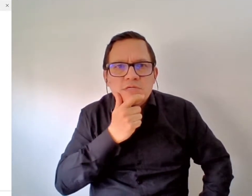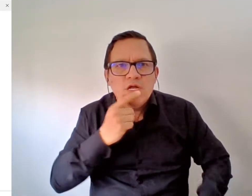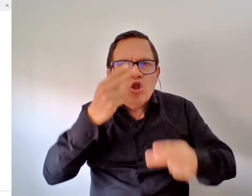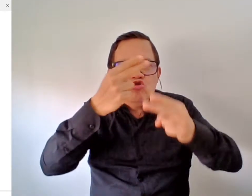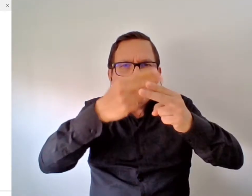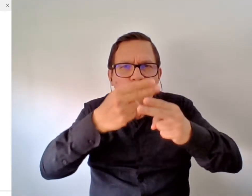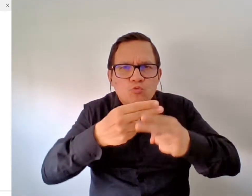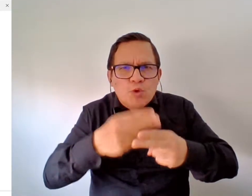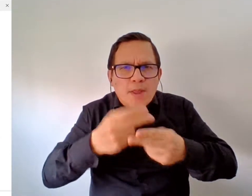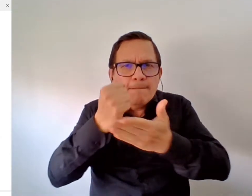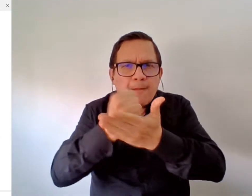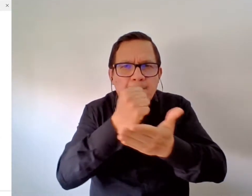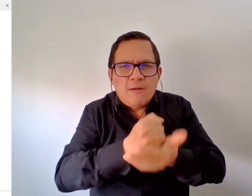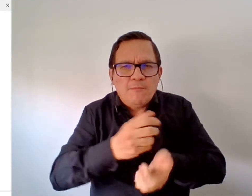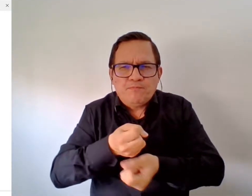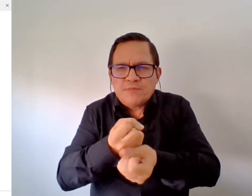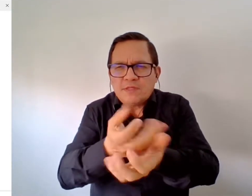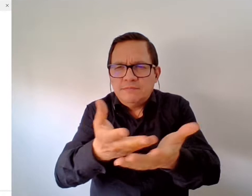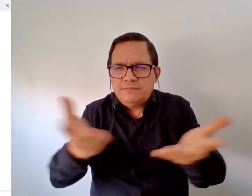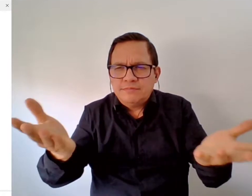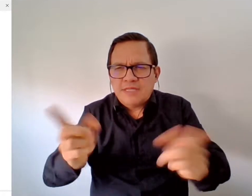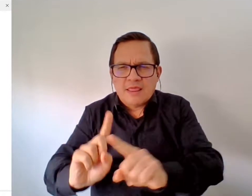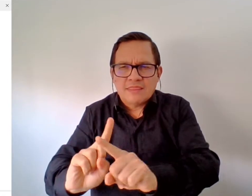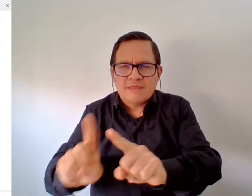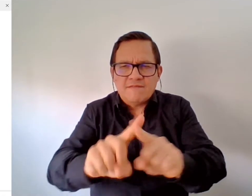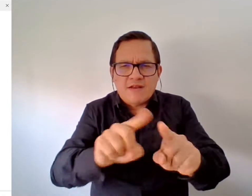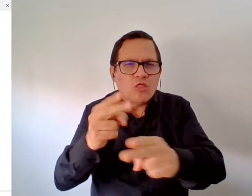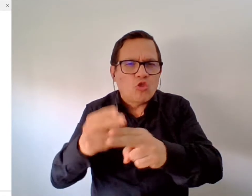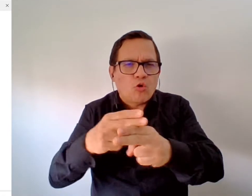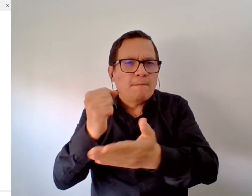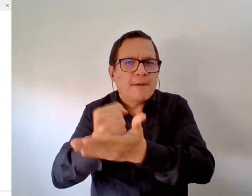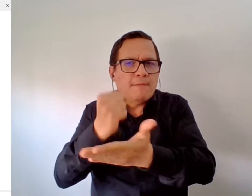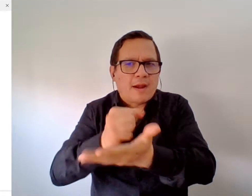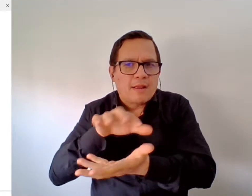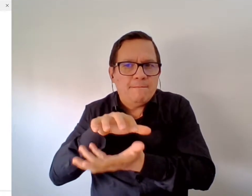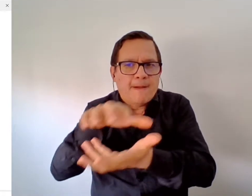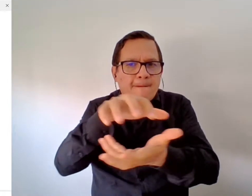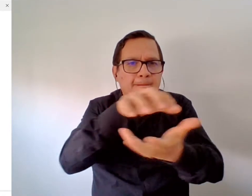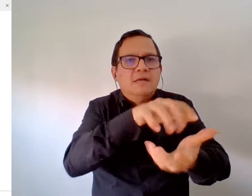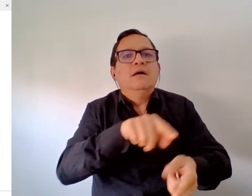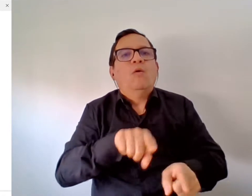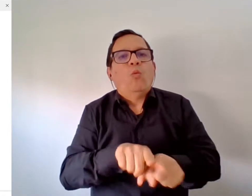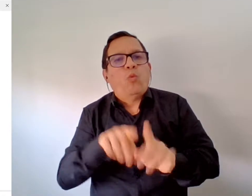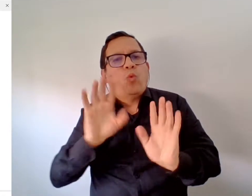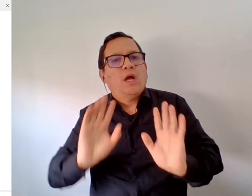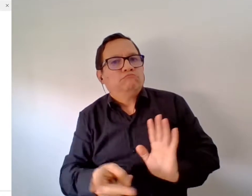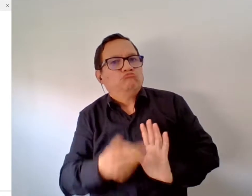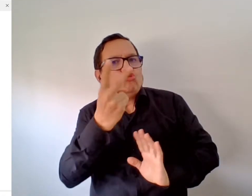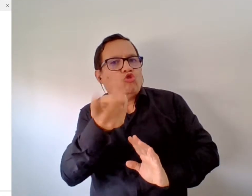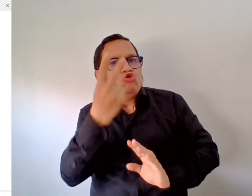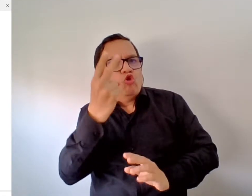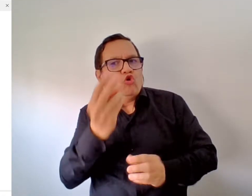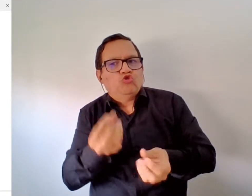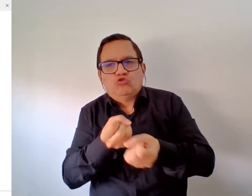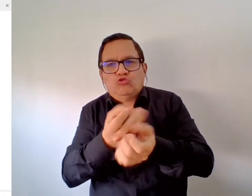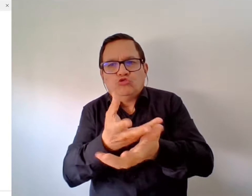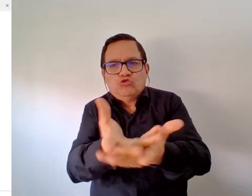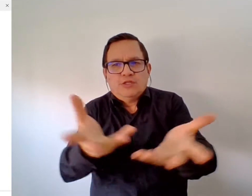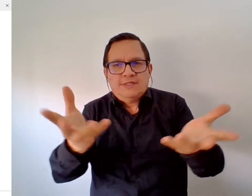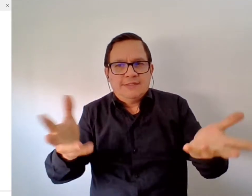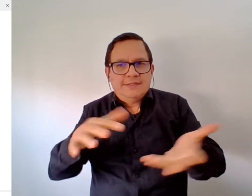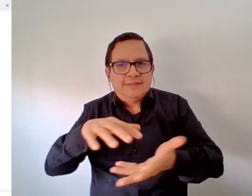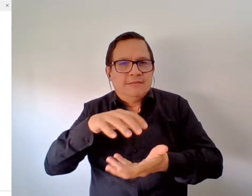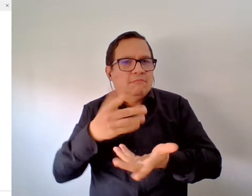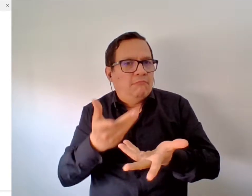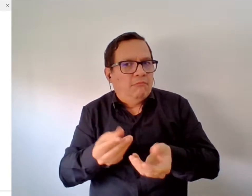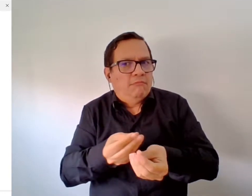http://distrotest.net/index.php. Para ello ingresa al sitio y elige de la lista 2 distribuciones que funcionen y las ejecuta en